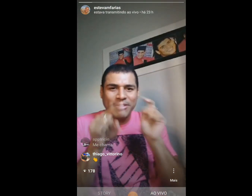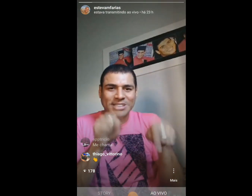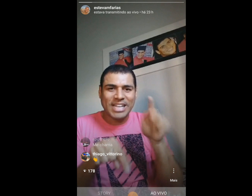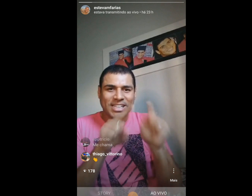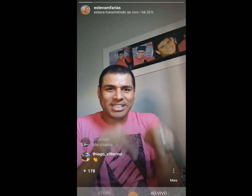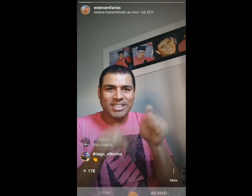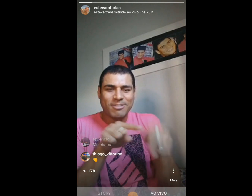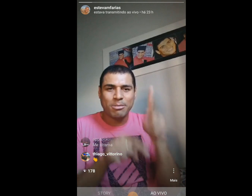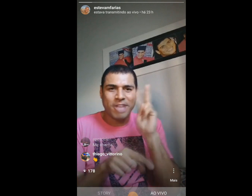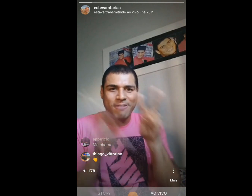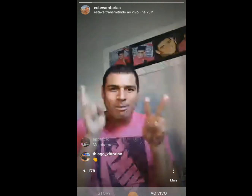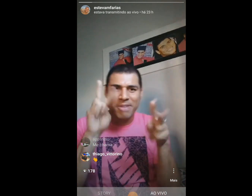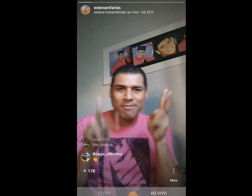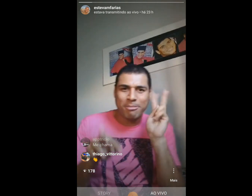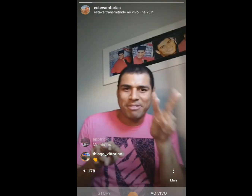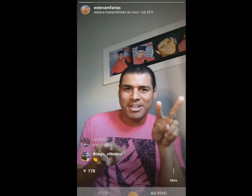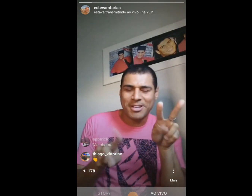conversar aqui, vamos ver.